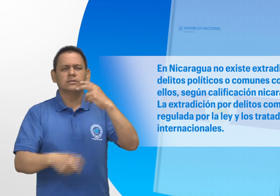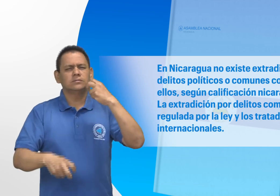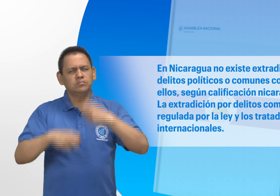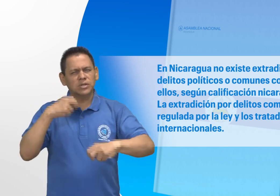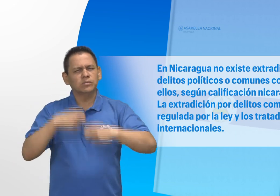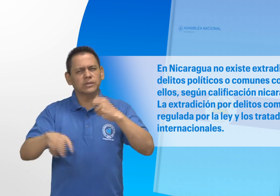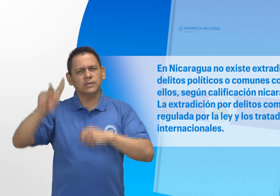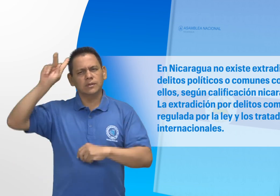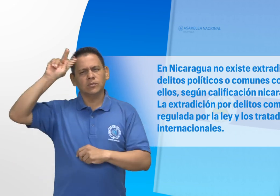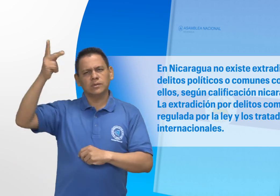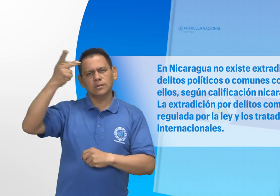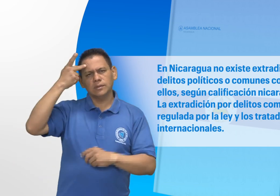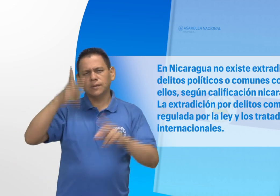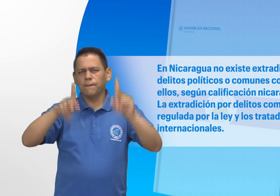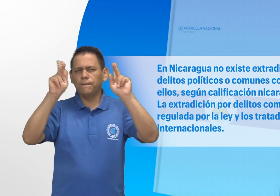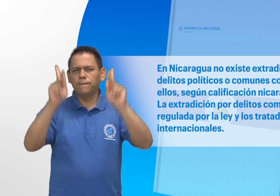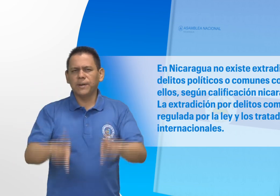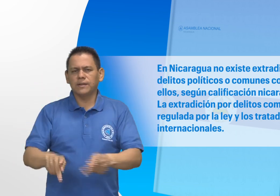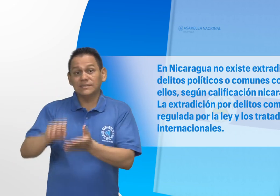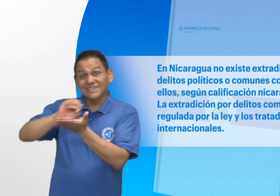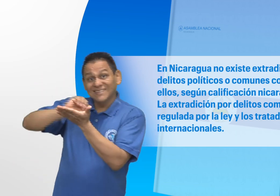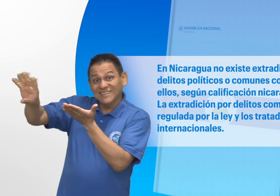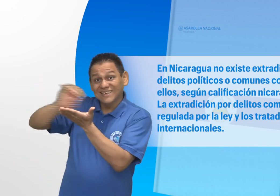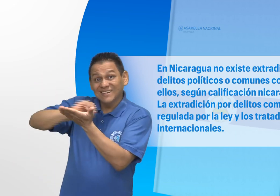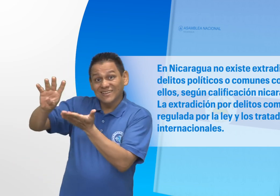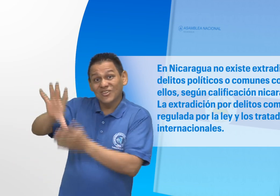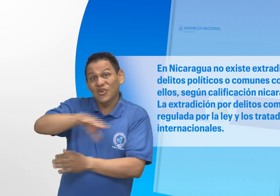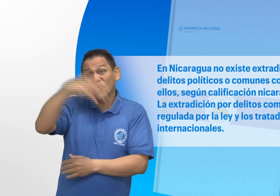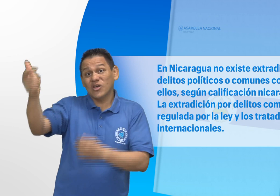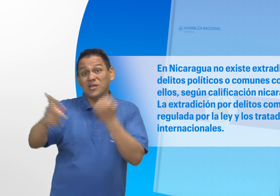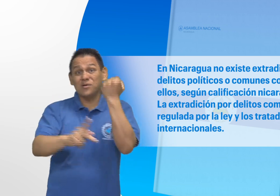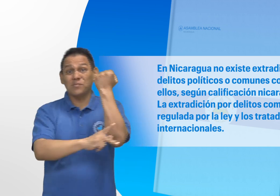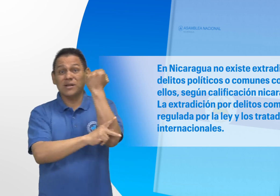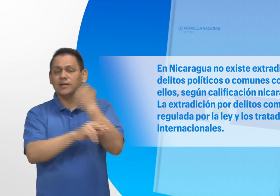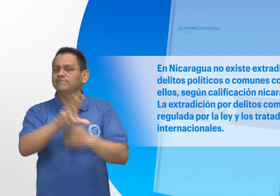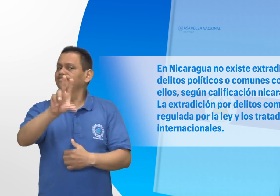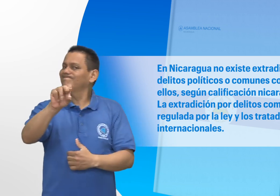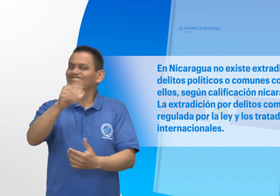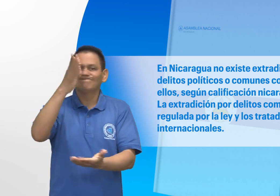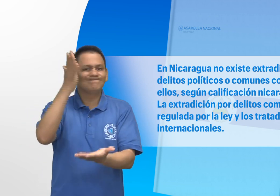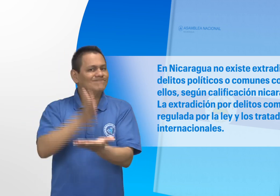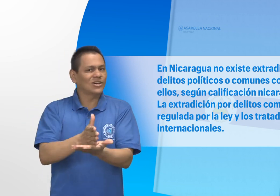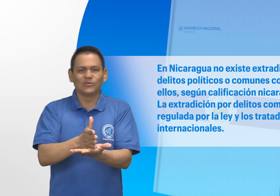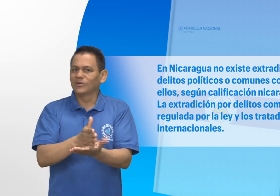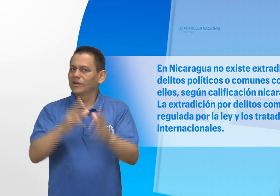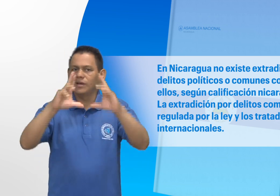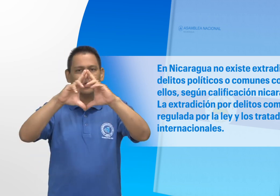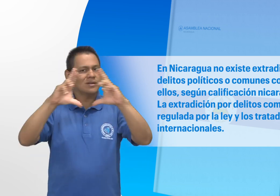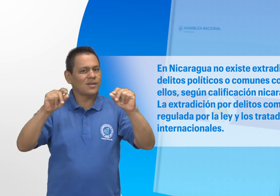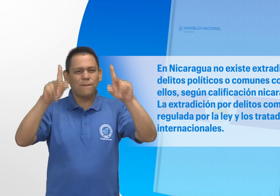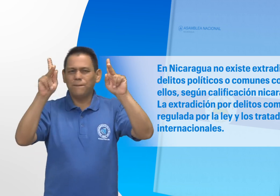En Nicaragua no existe extradición por delitos políticos o comunes conexos con